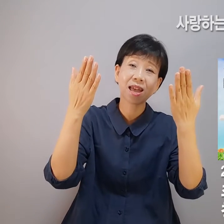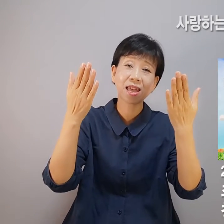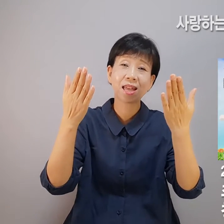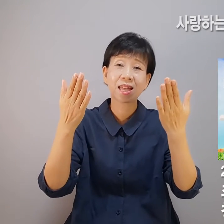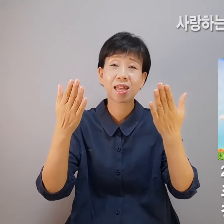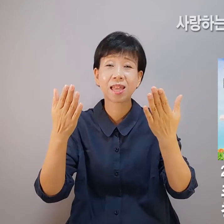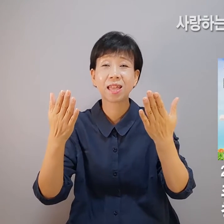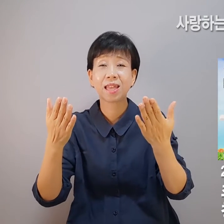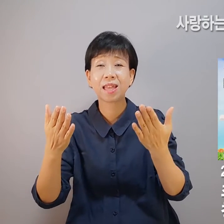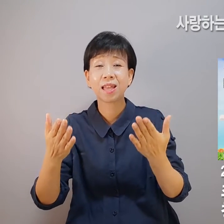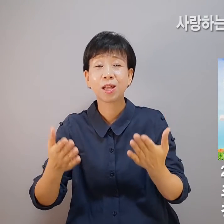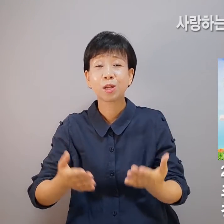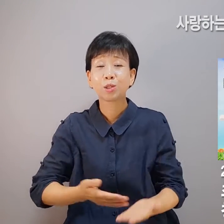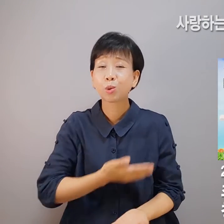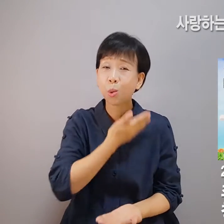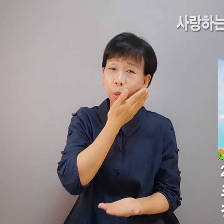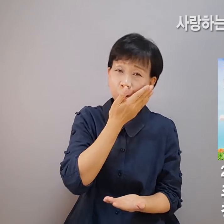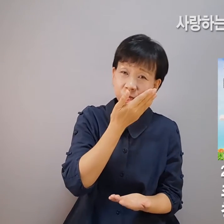하시네.